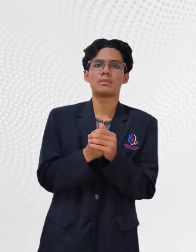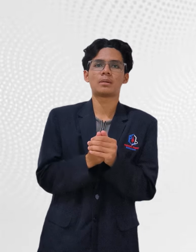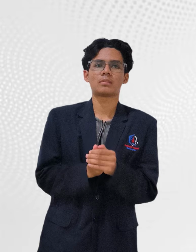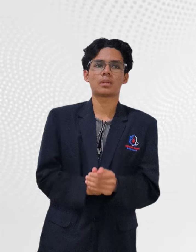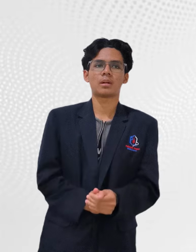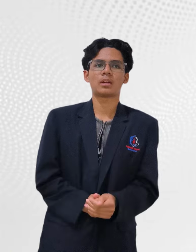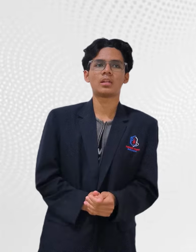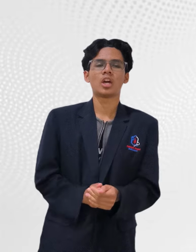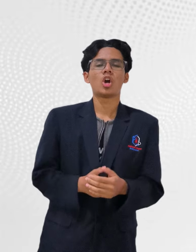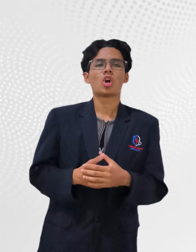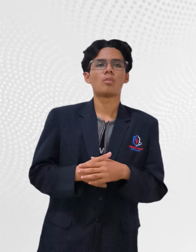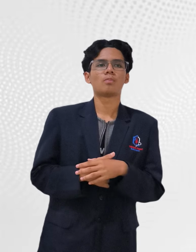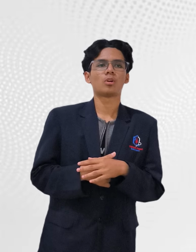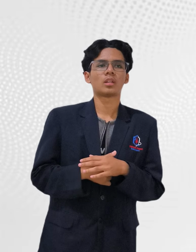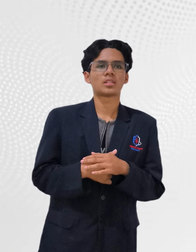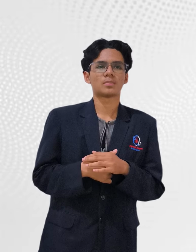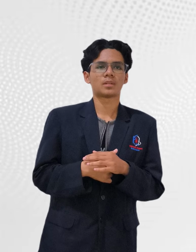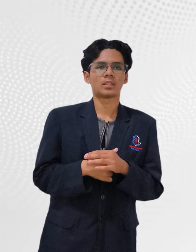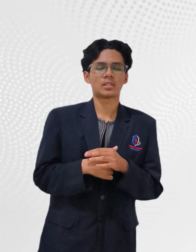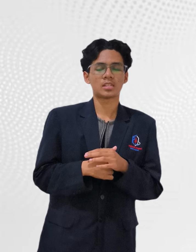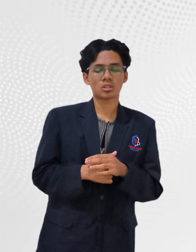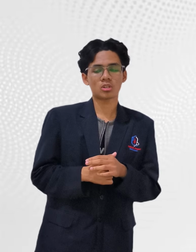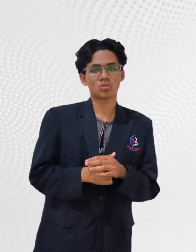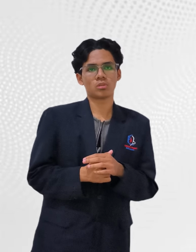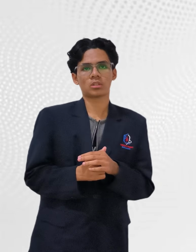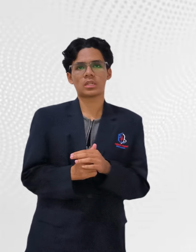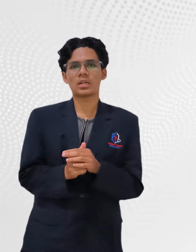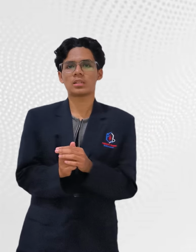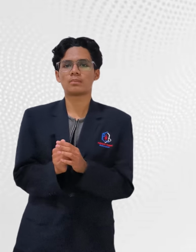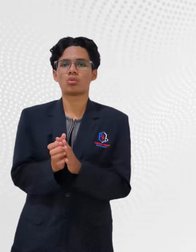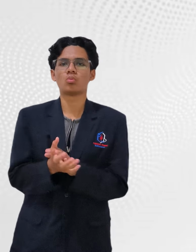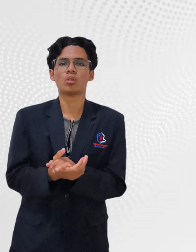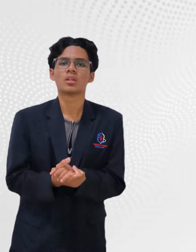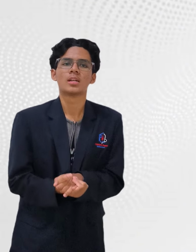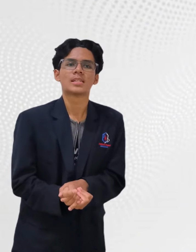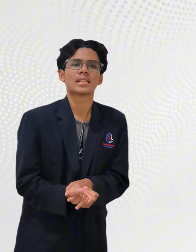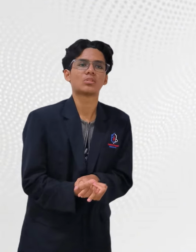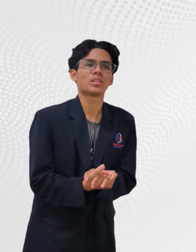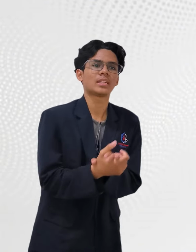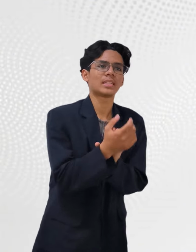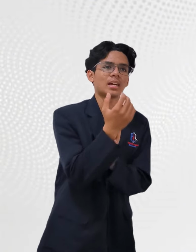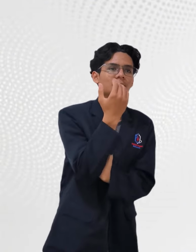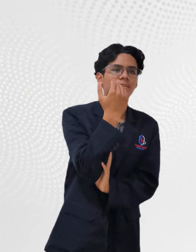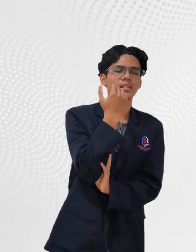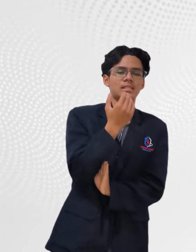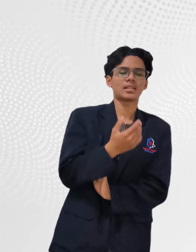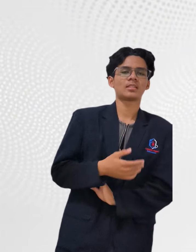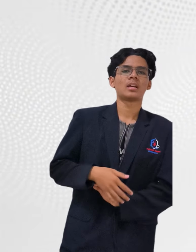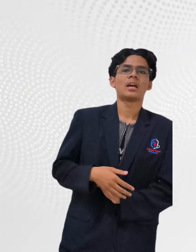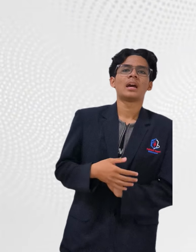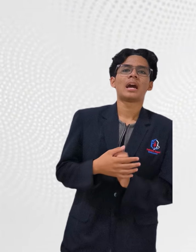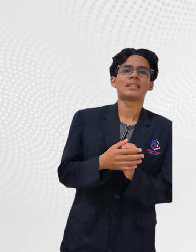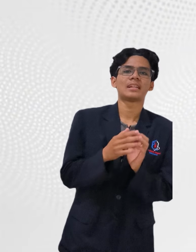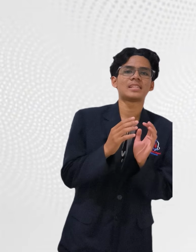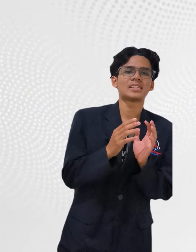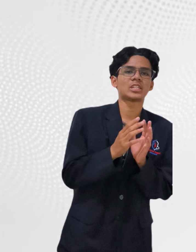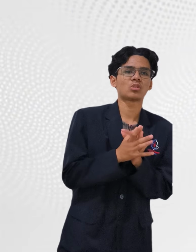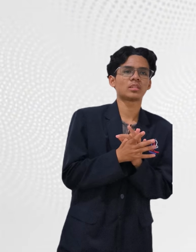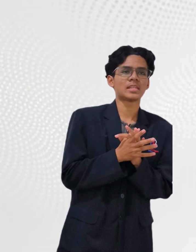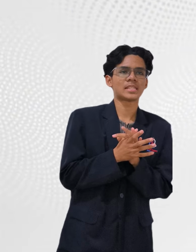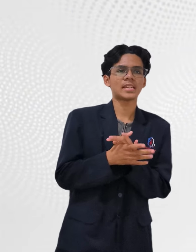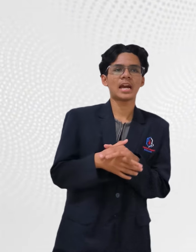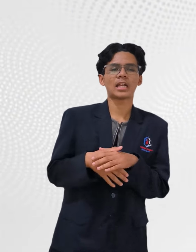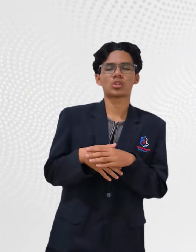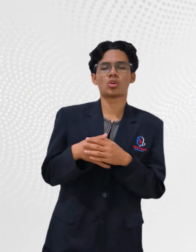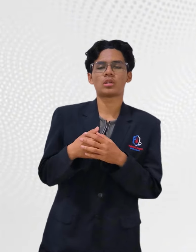rangkaian yang melibatkan berbagai komponen seperti resistor, sumber tegangan, dan penghubung. Selanjutnya kita akan menjelaskan analisis